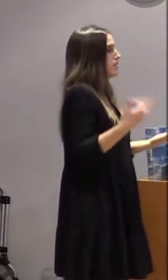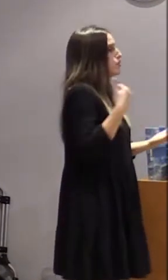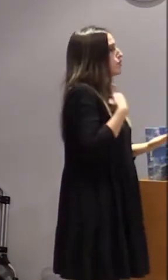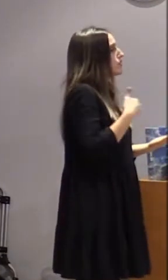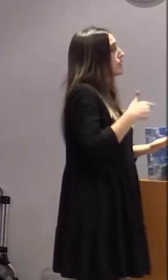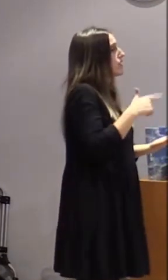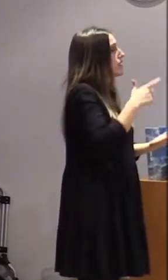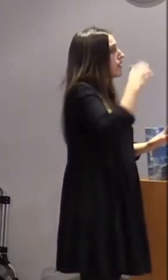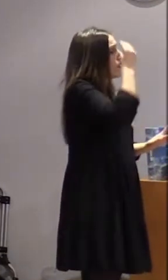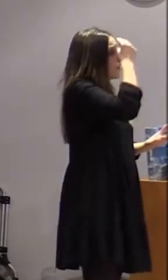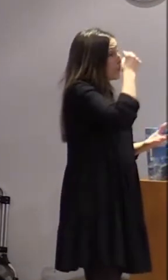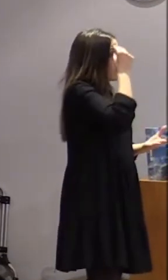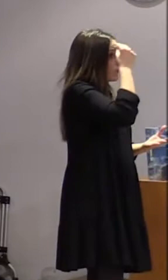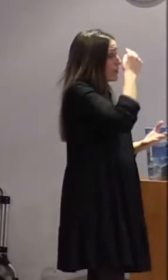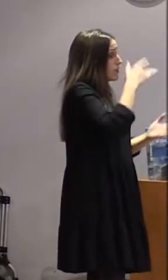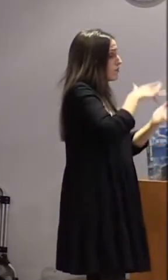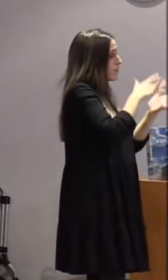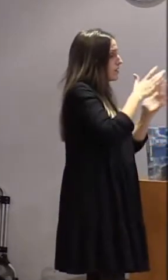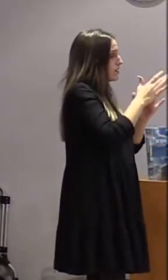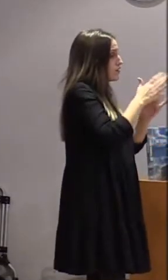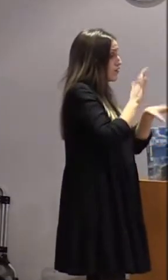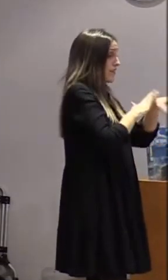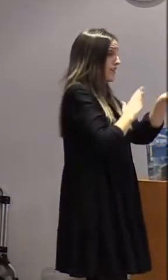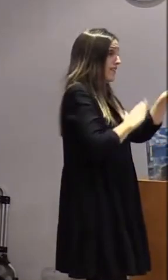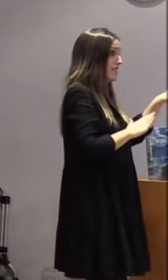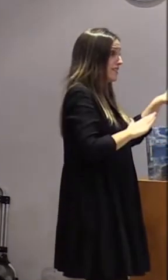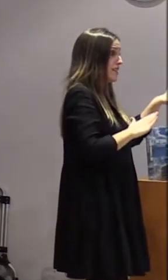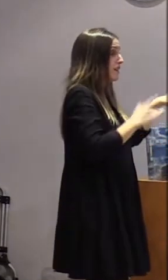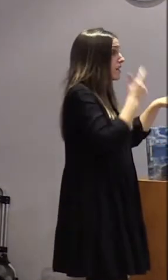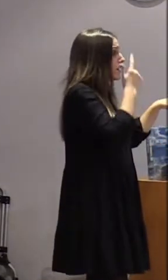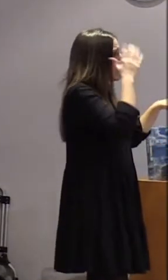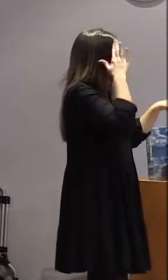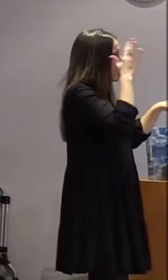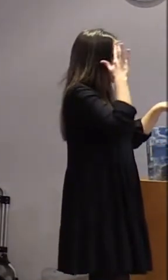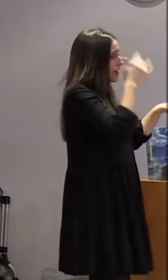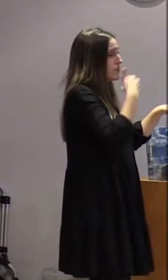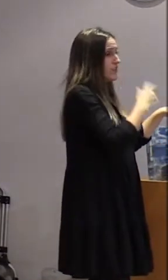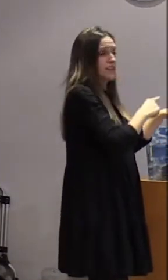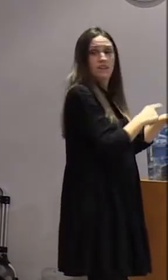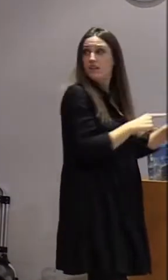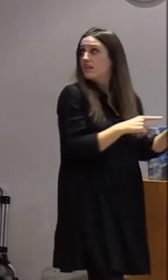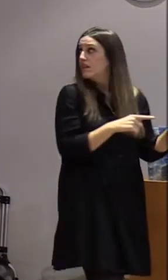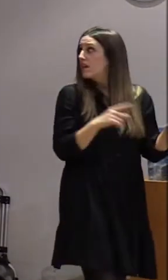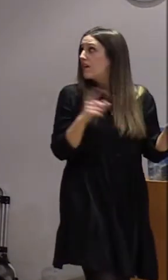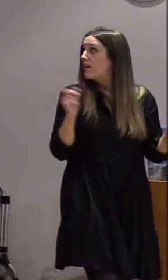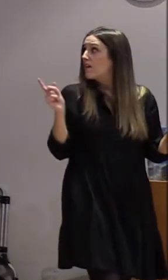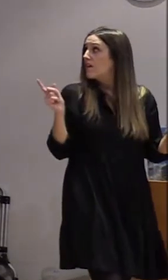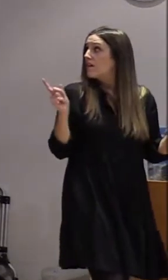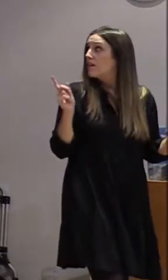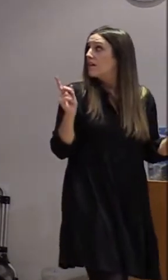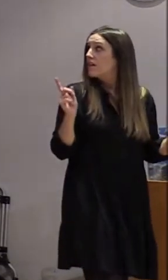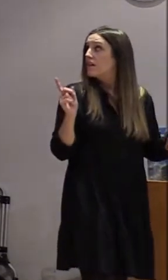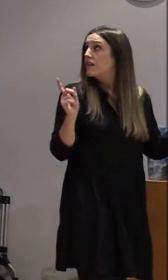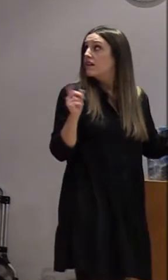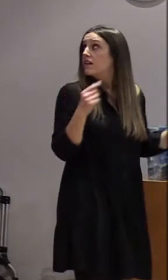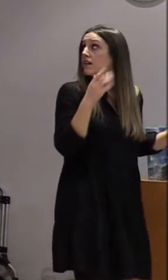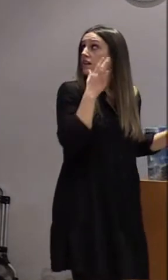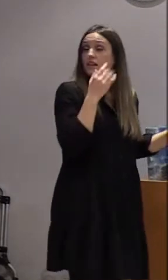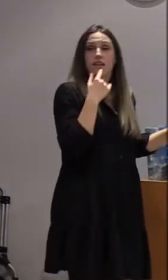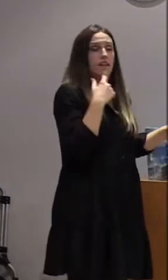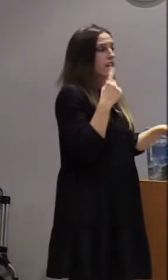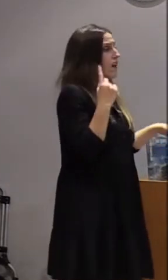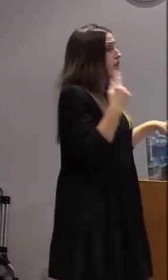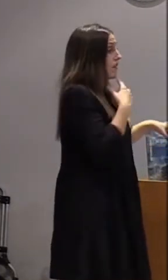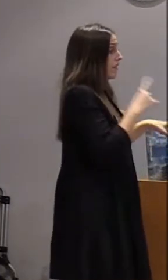de Cristo, que aparece a la derecha, imaginaros que se ha llegado a especular ahora que está tan de moda poner cosas en